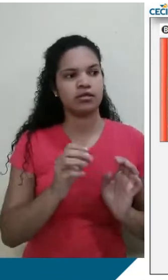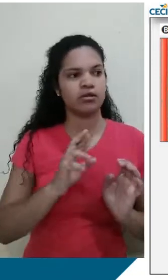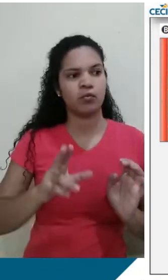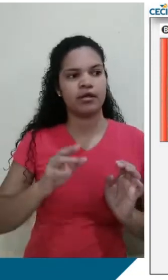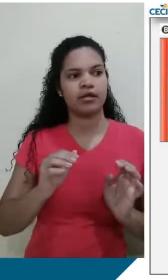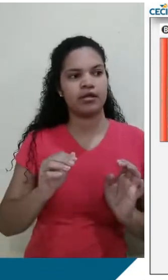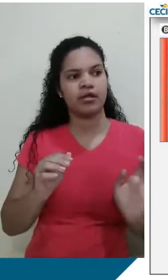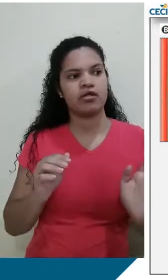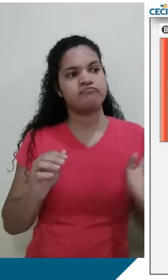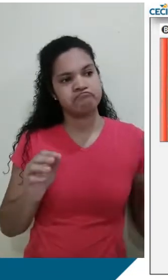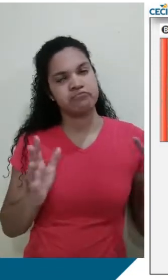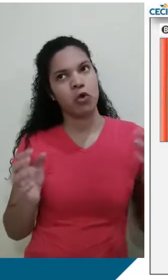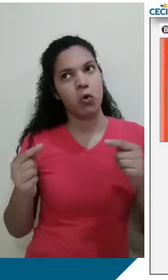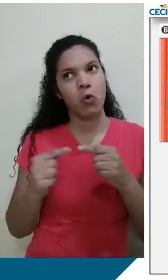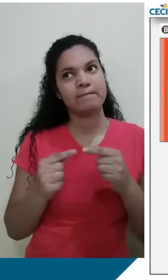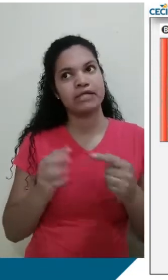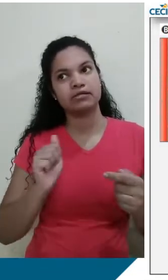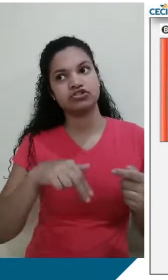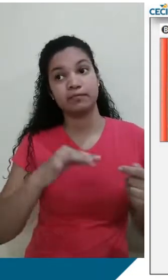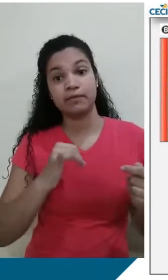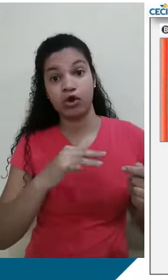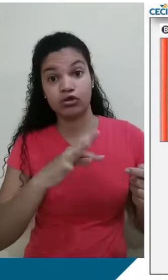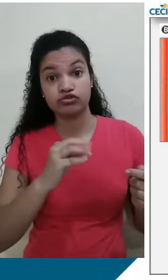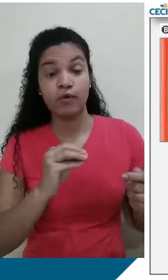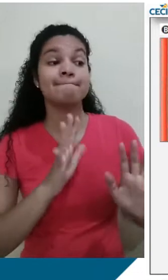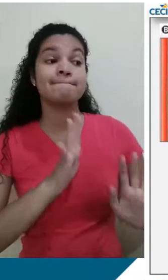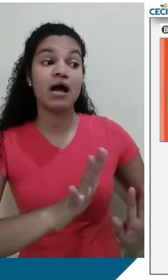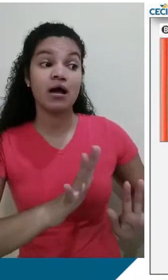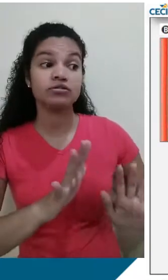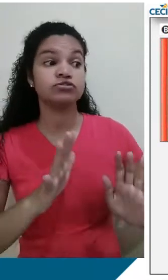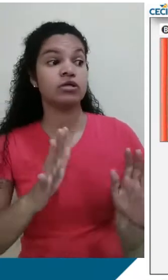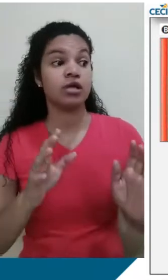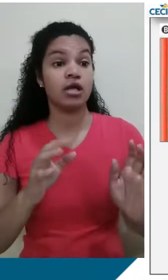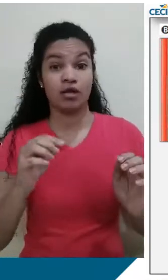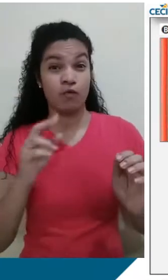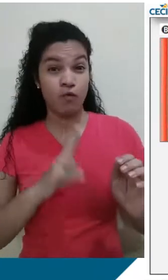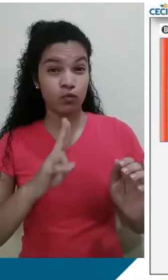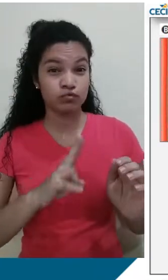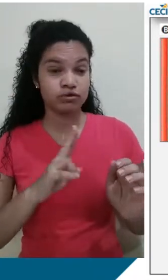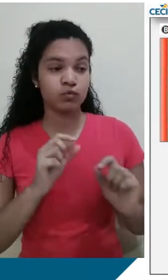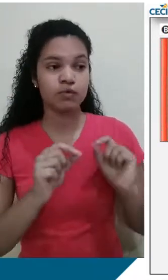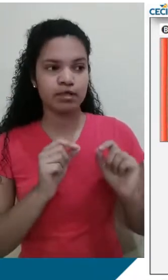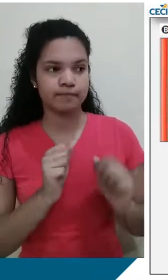também acontece com certas bactérias, para prevenir os males causados por certas bactérias